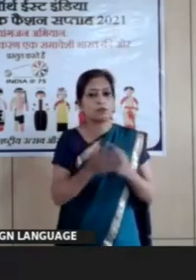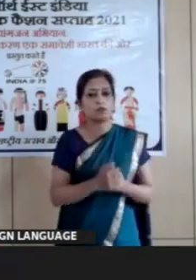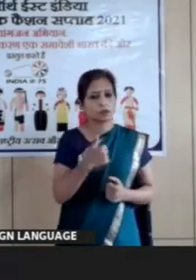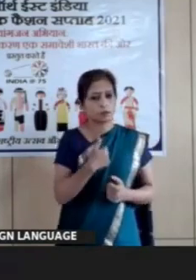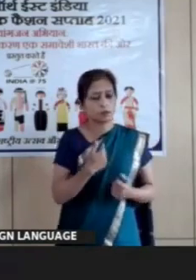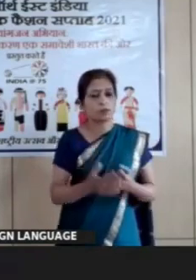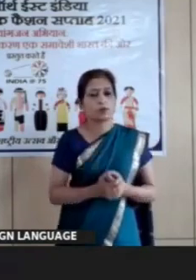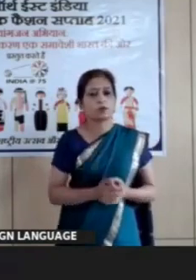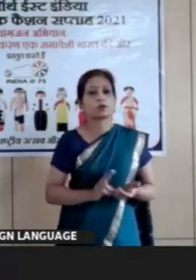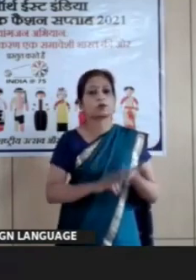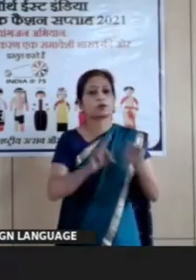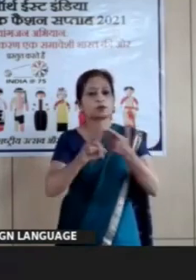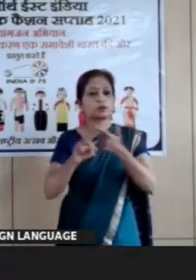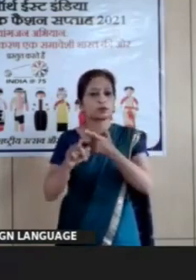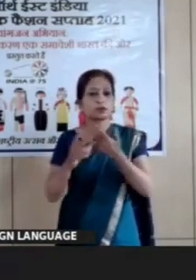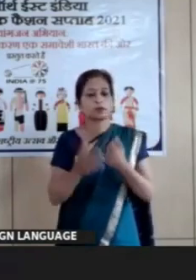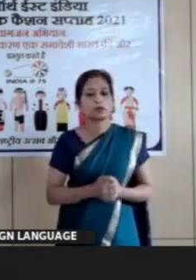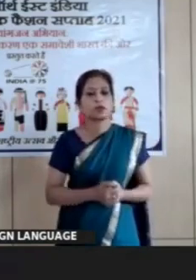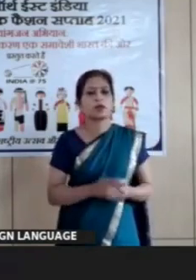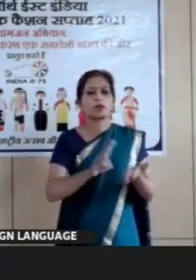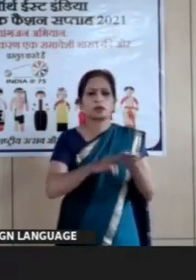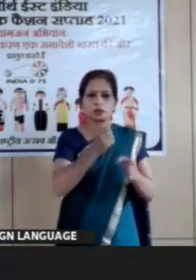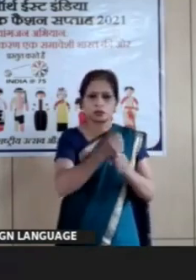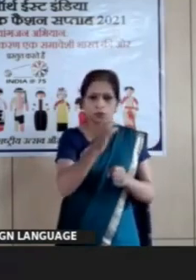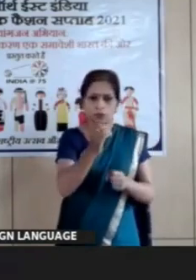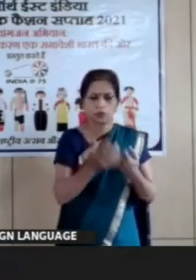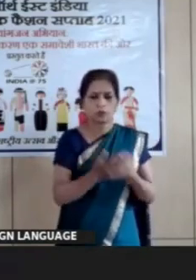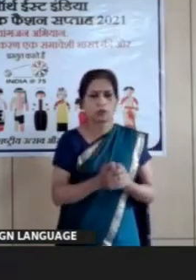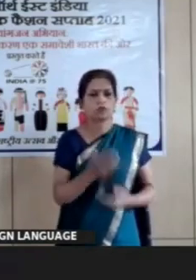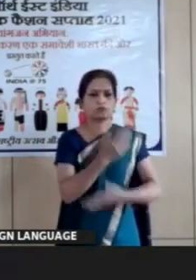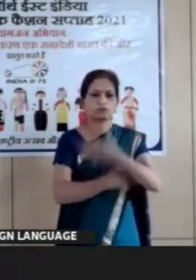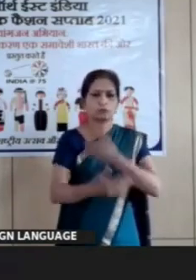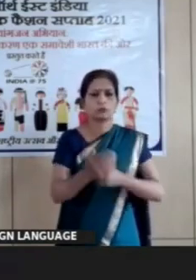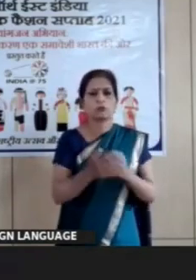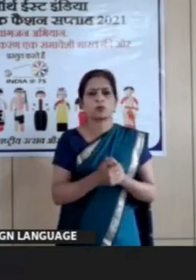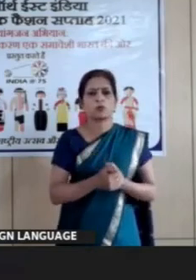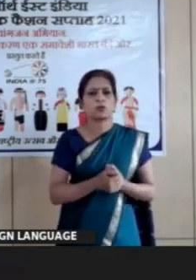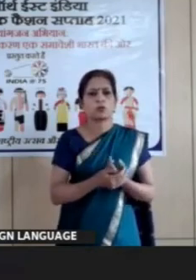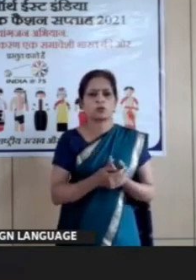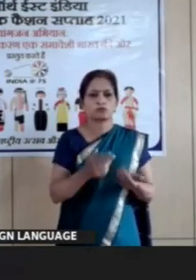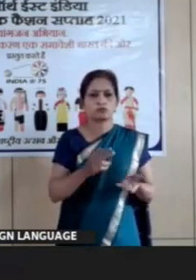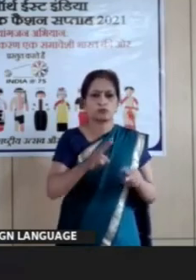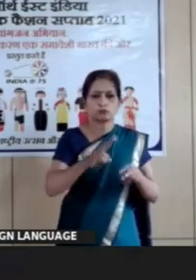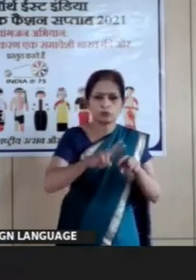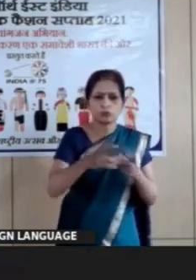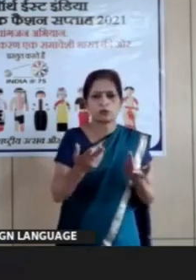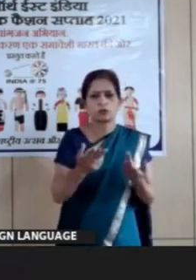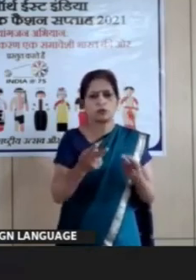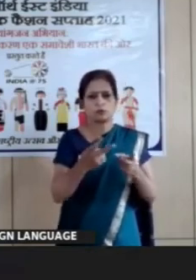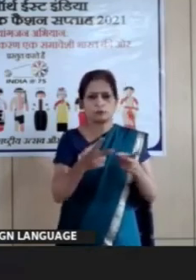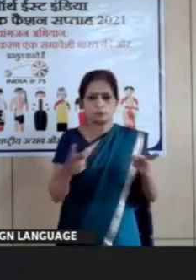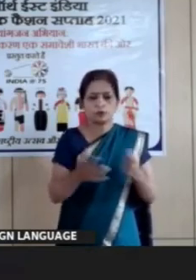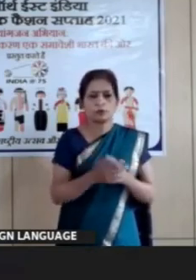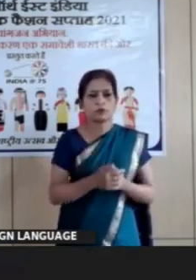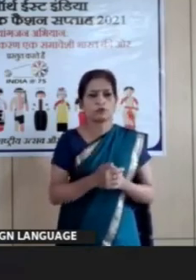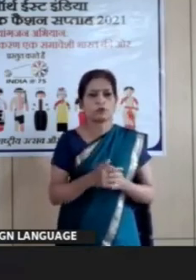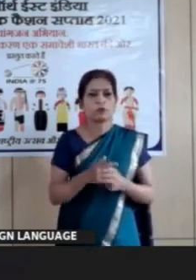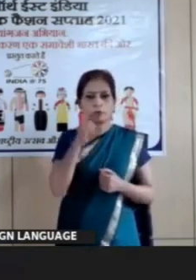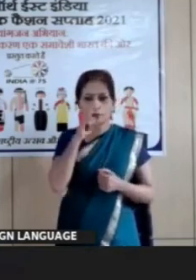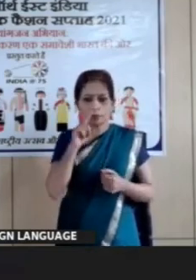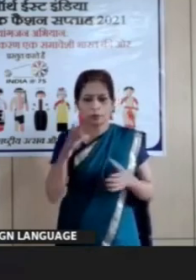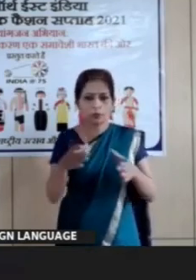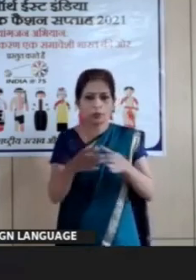करती हूँ। मैं उत्तर पूर्व भारत के सभी गैर सरकारी संस्था, दिव्यांगजन संगठन, स्वयं सहायता समूह,